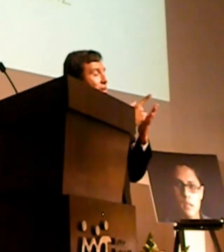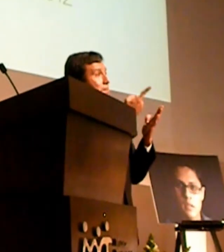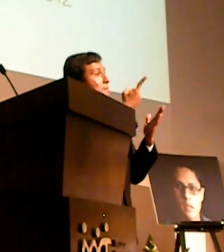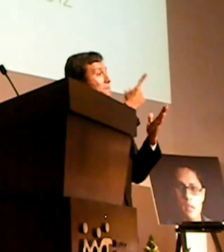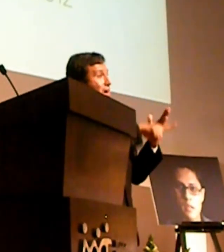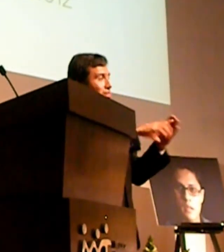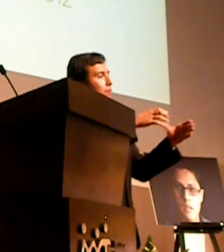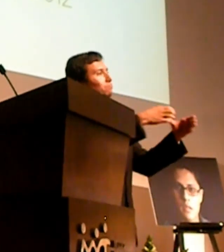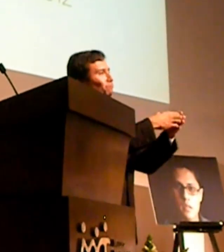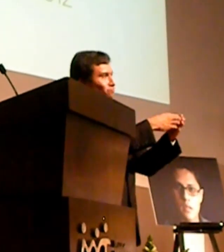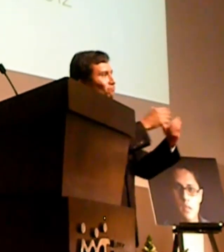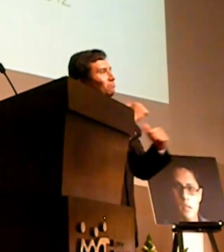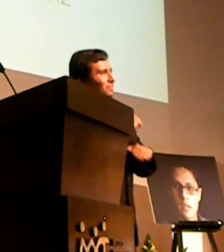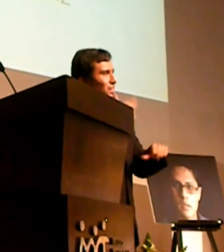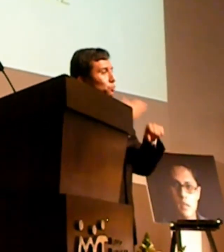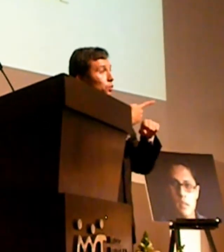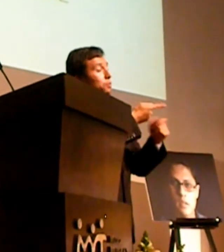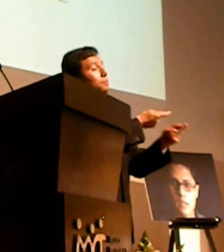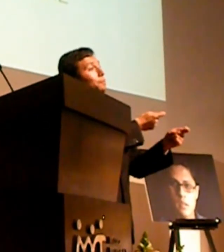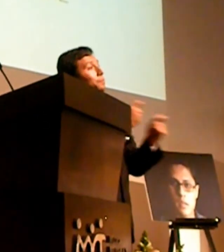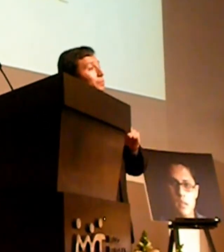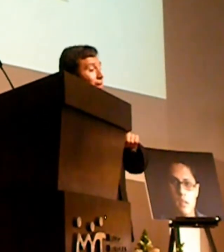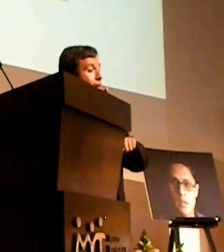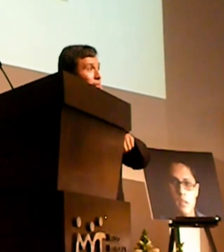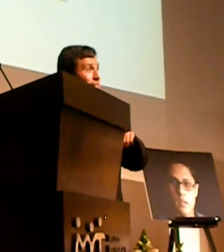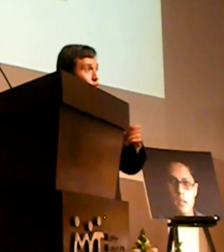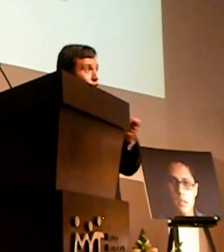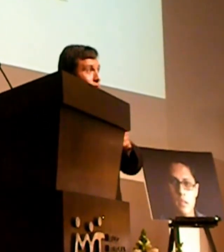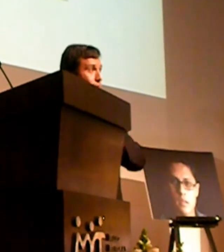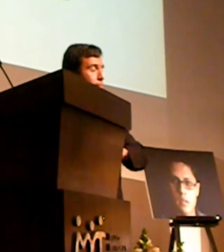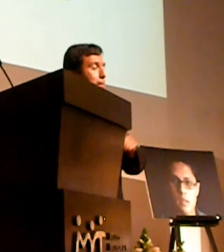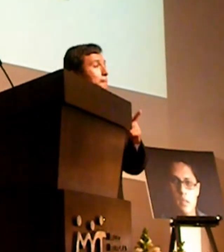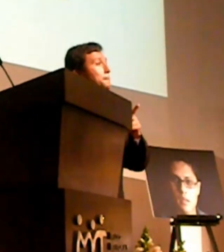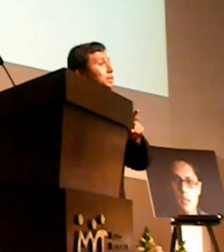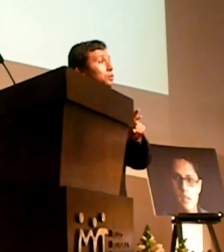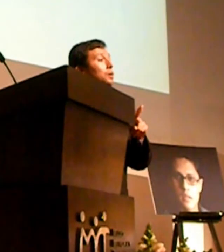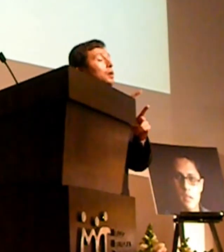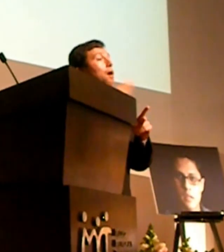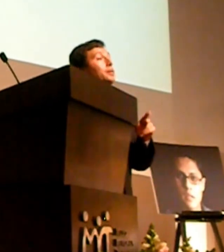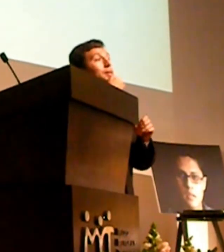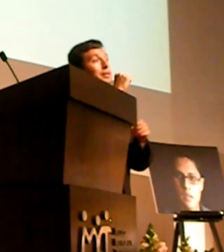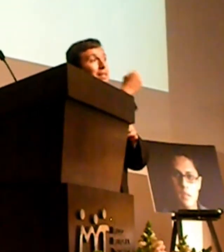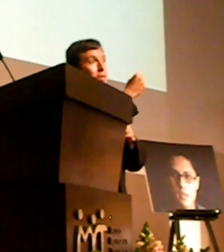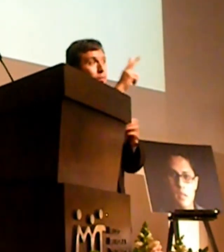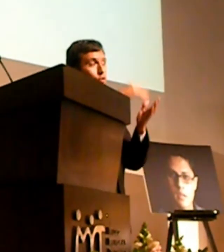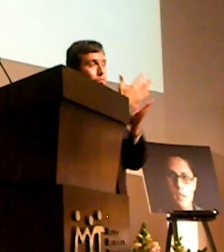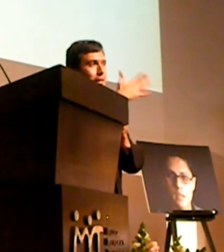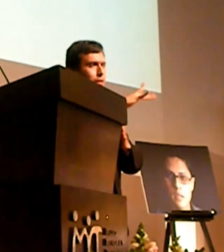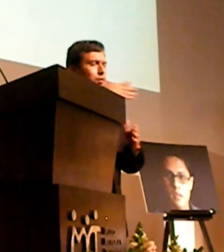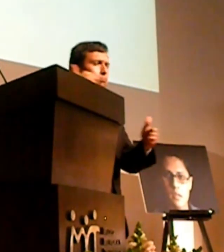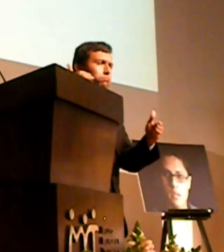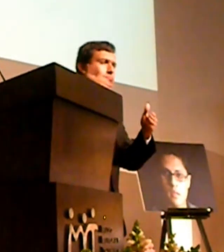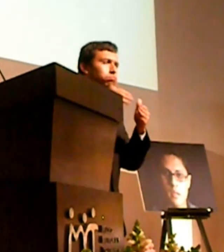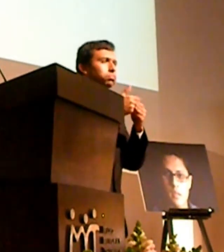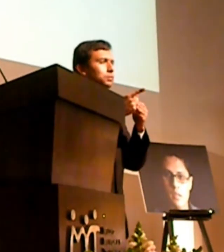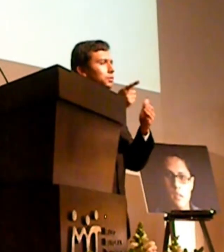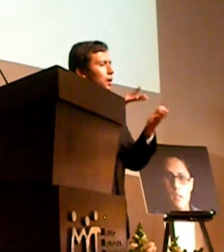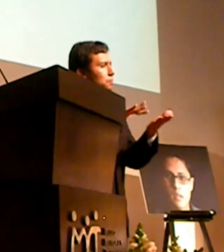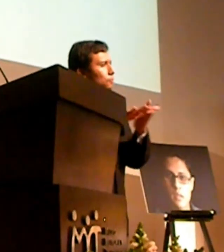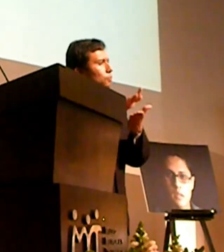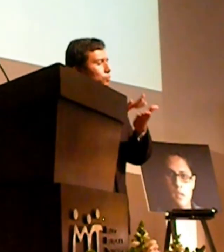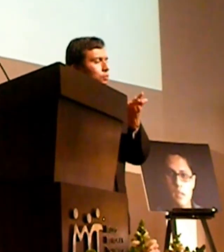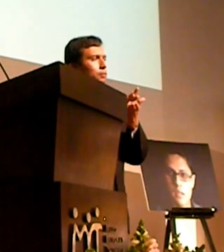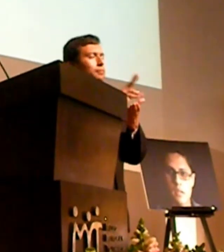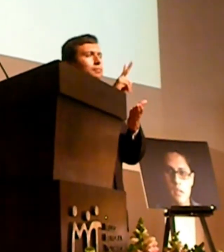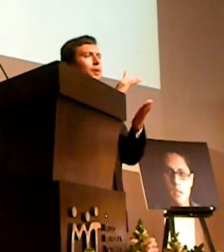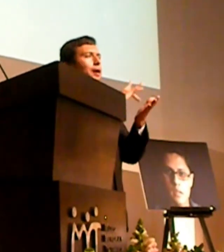inicio de la gestión y que desde septiembre de 2010 también acompaña, apoya y ayuda a la visión y al rumbo institucional.